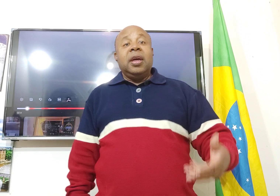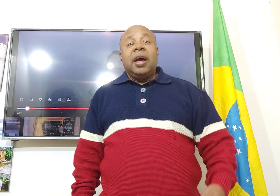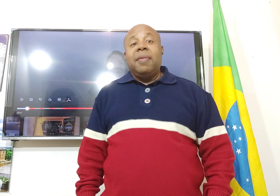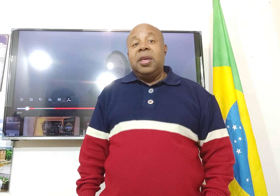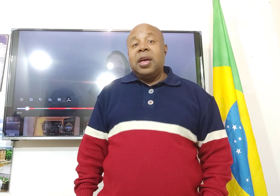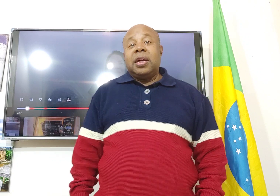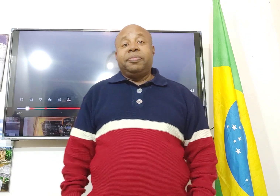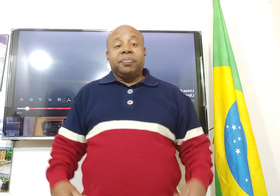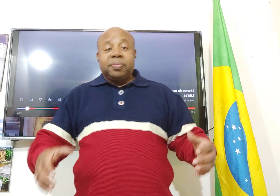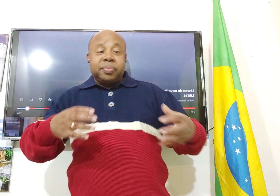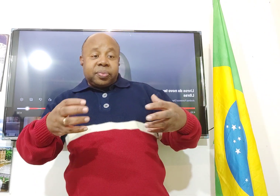a minha